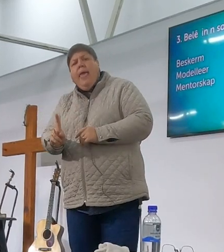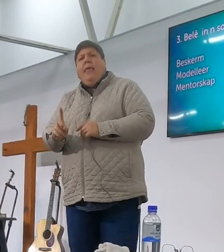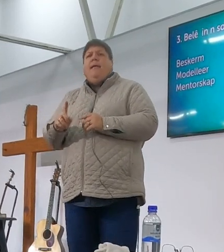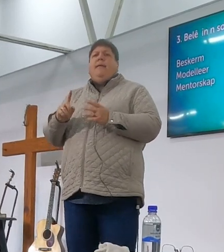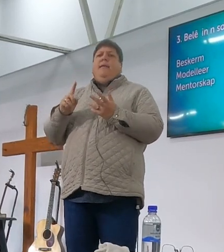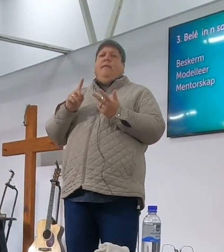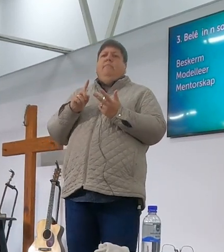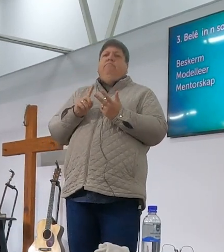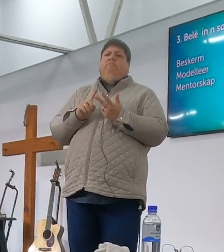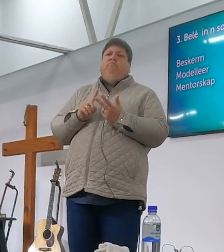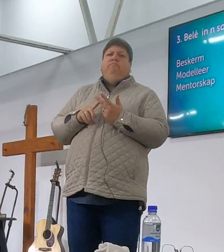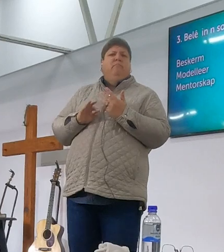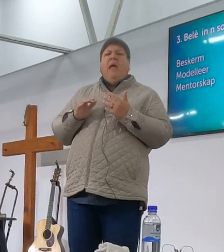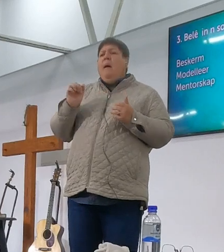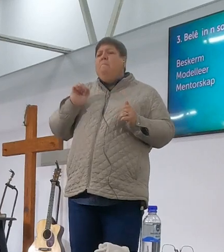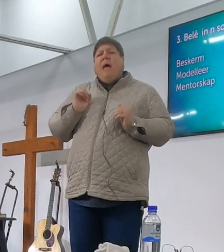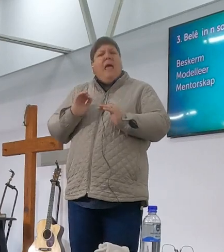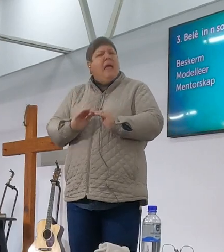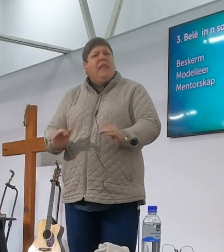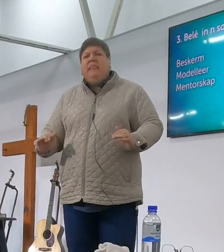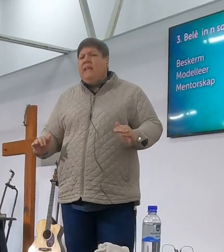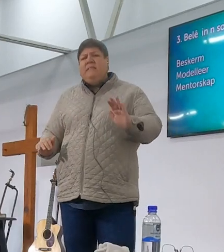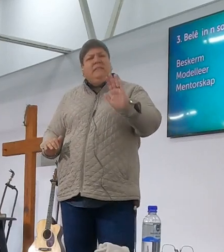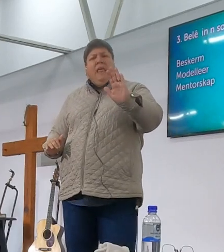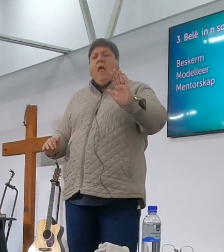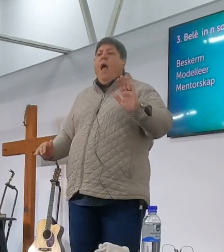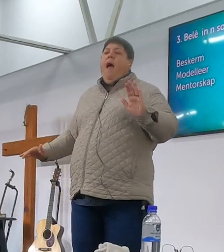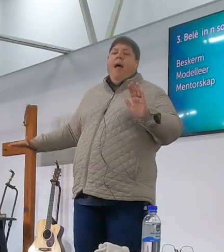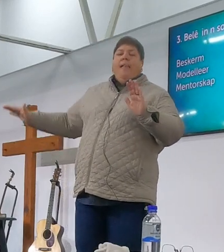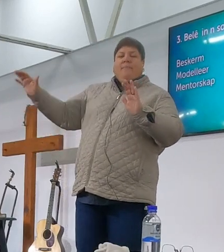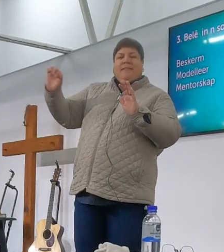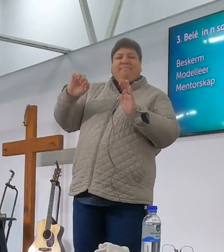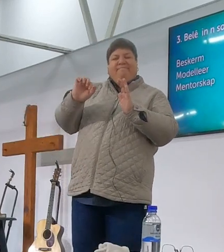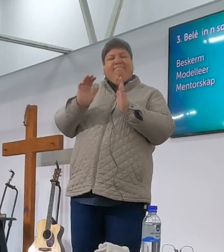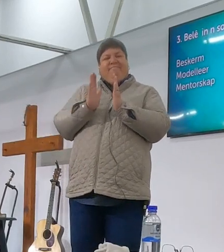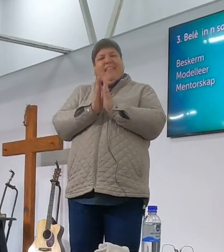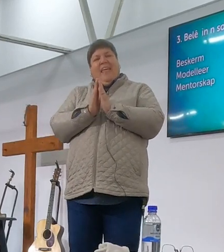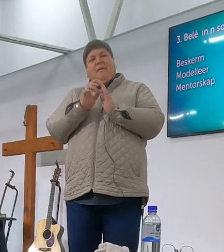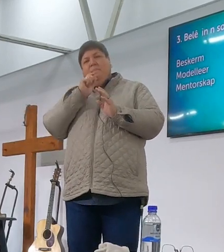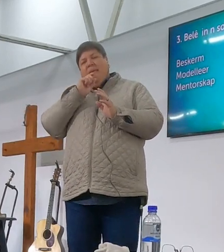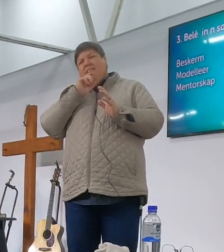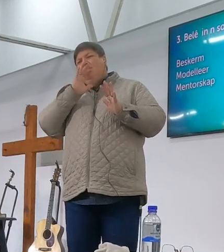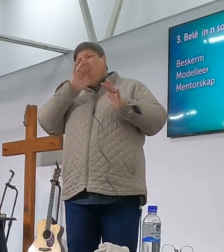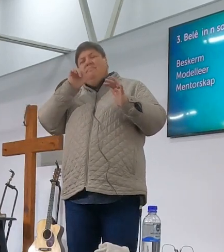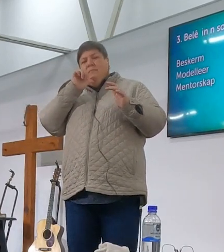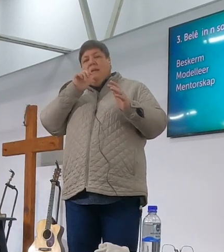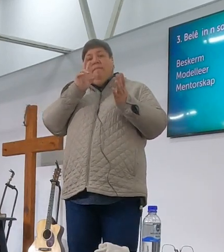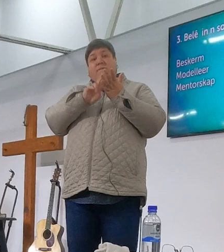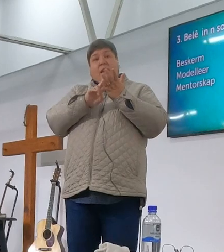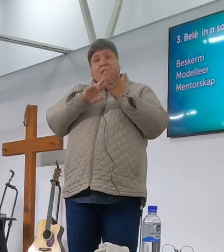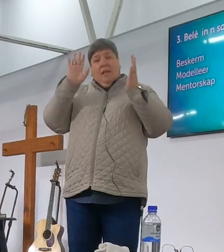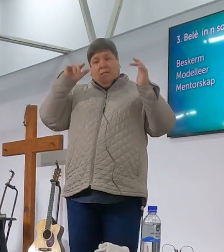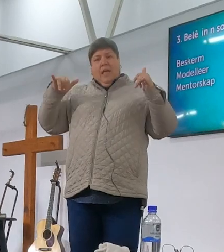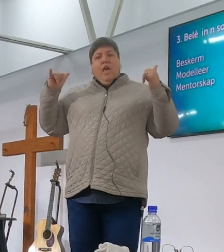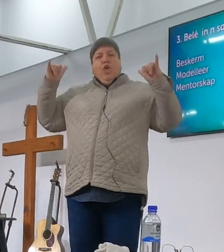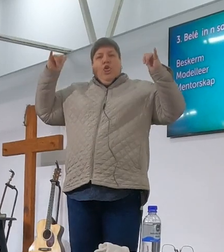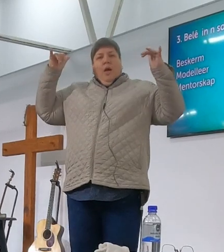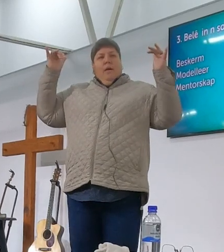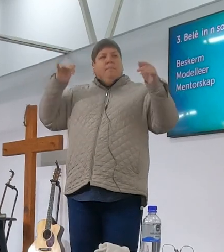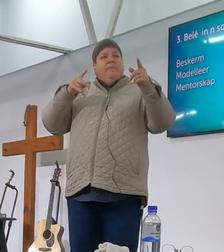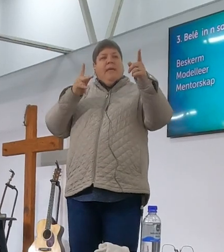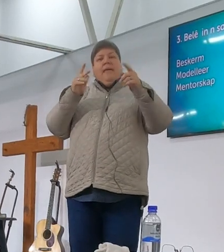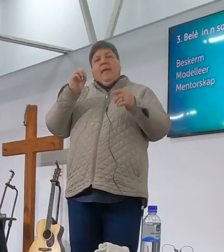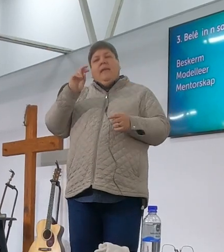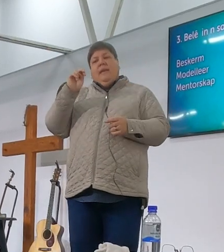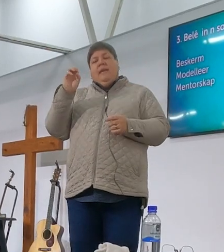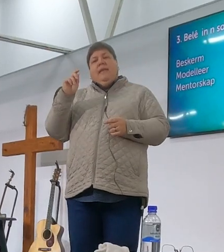jou werk om ons eie kinders nie. Ek moet hulle bring hier by die kerk. Weet jy wat vir my wonderlik? Op 'n Vrydag aand met die jeugie, Kenneth is betrokke